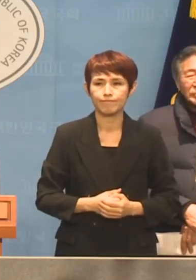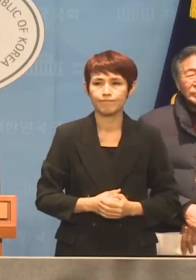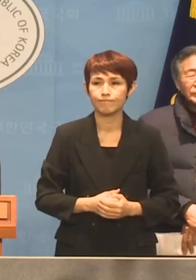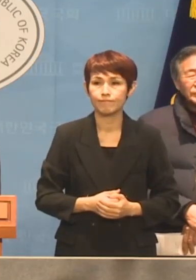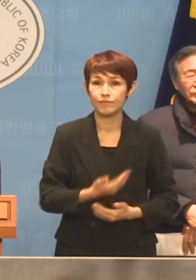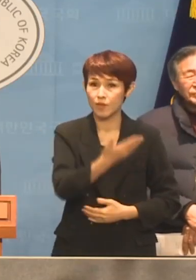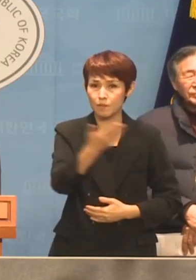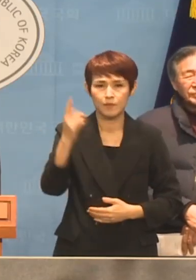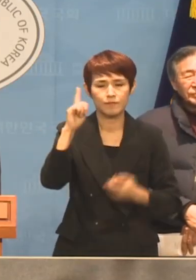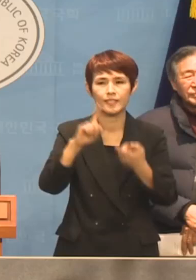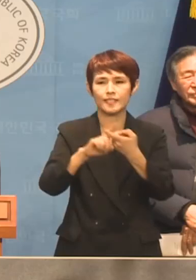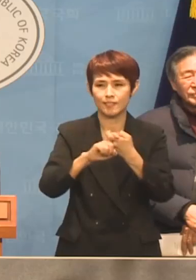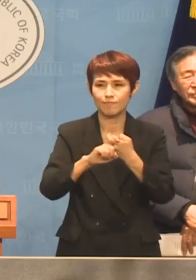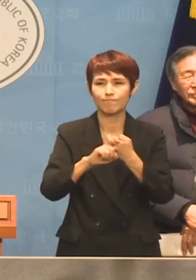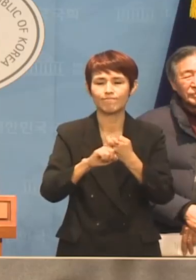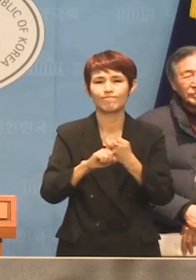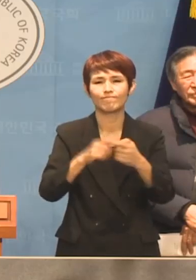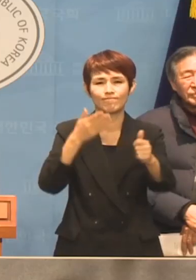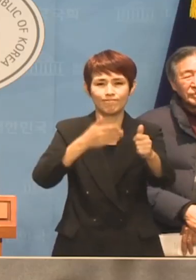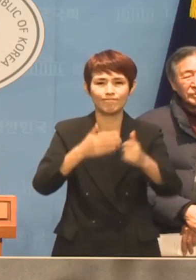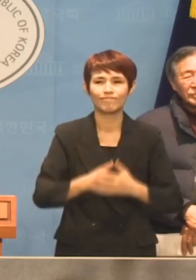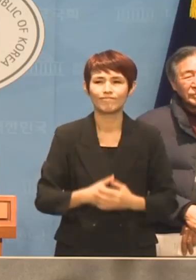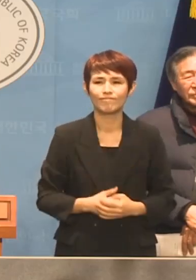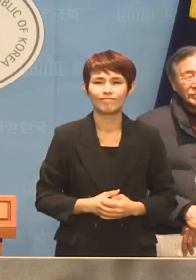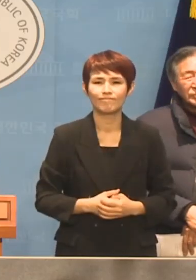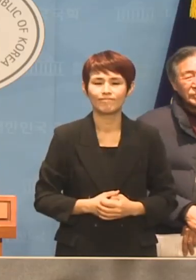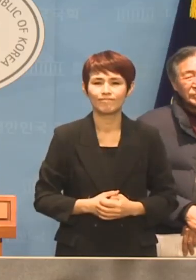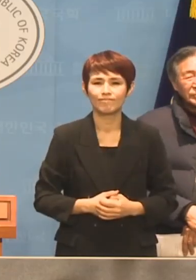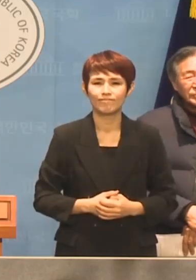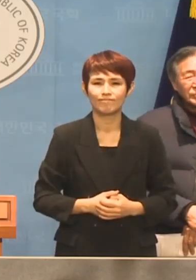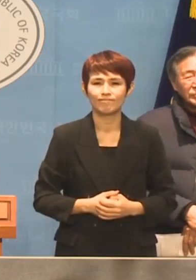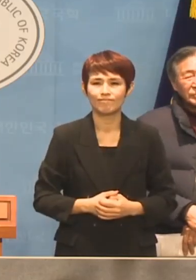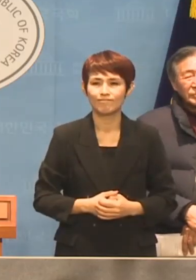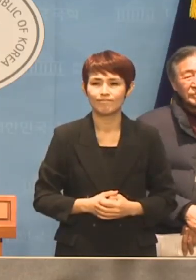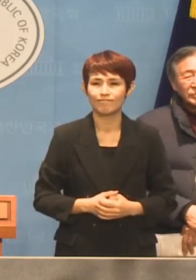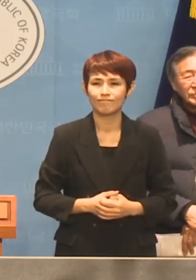기자님들의 많은 관심과 취재 보도 부탁드리겠습니다. 그럼